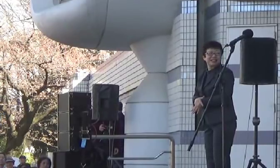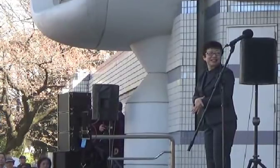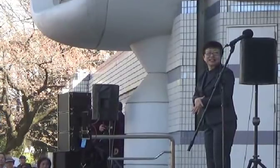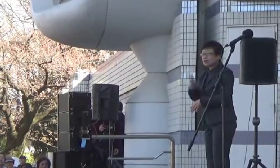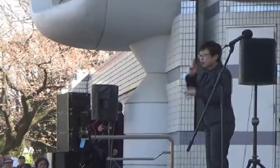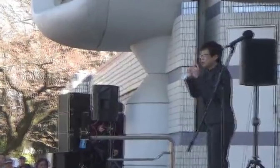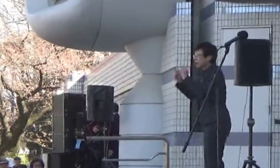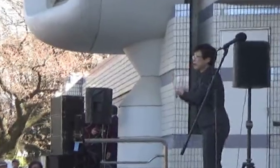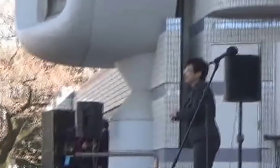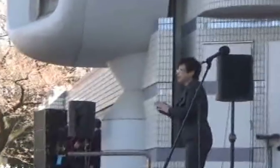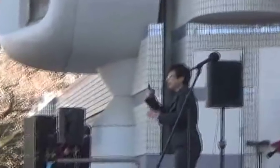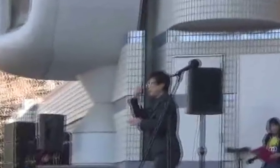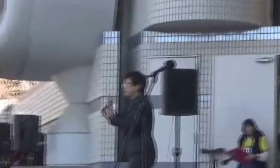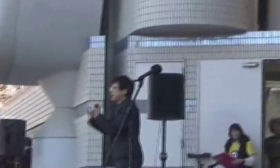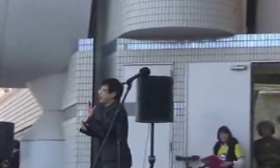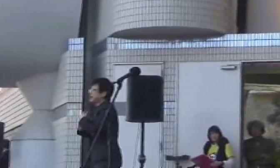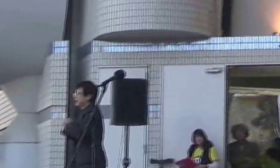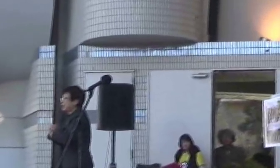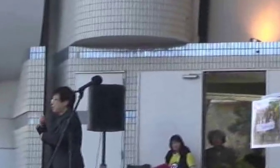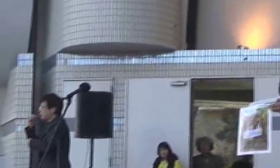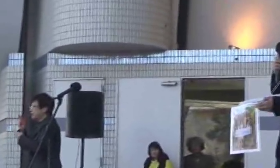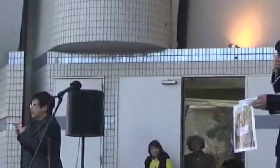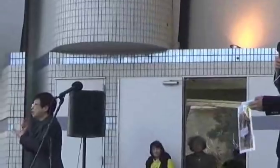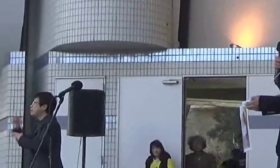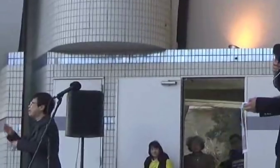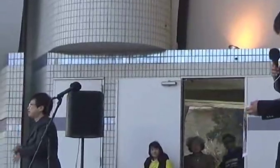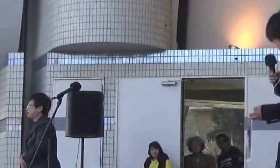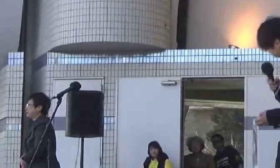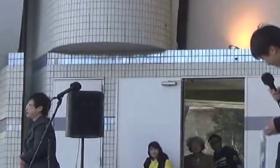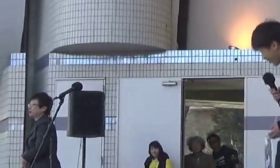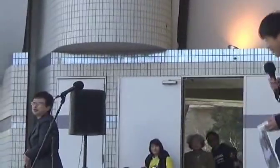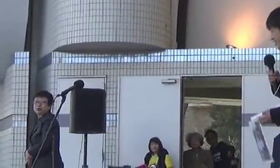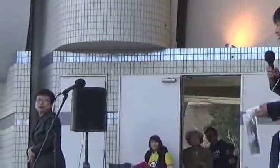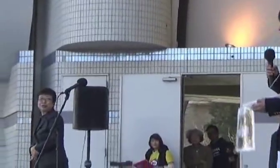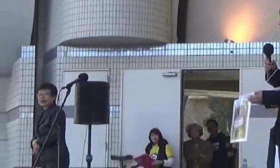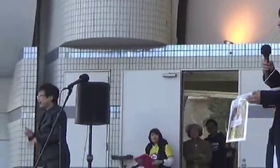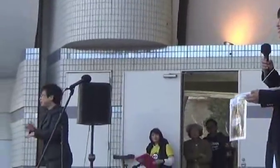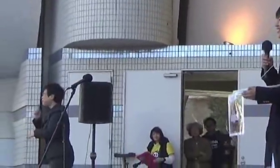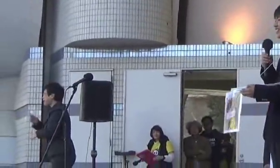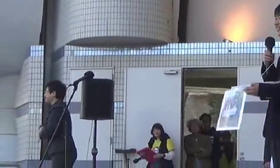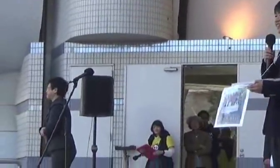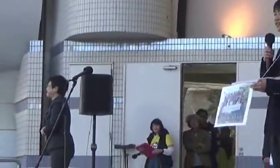はい、こんにちは、高校2年生の吉井と申します。